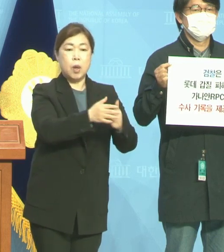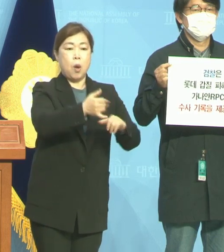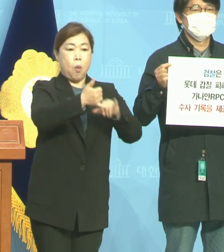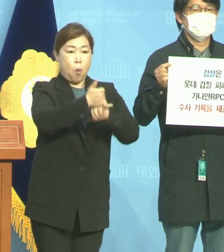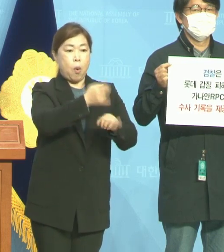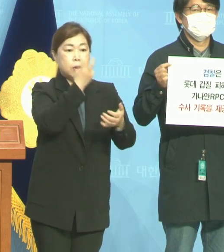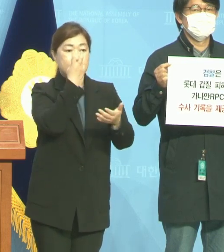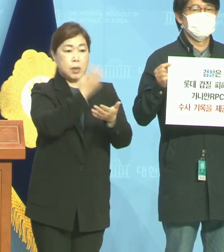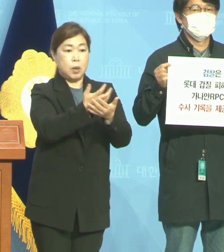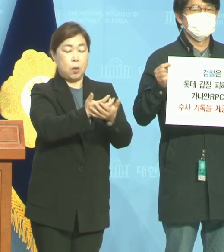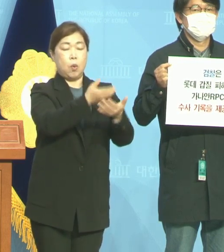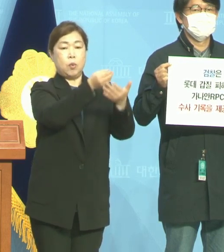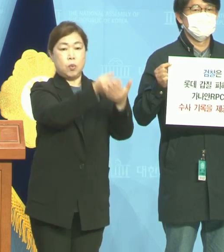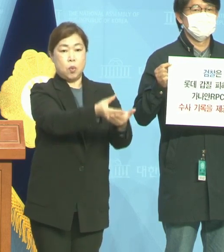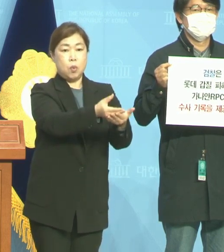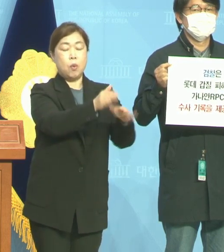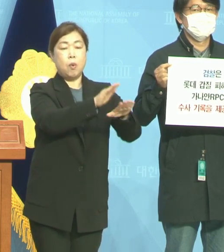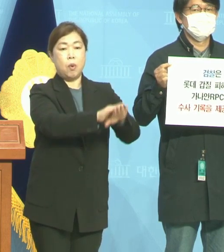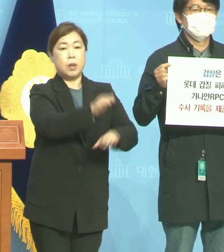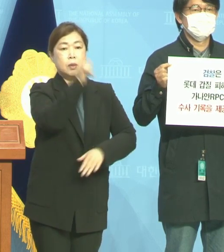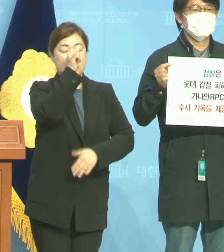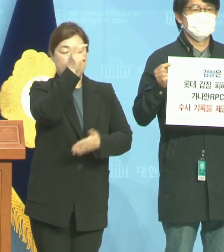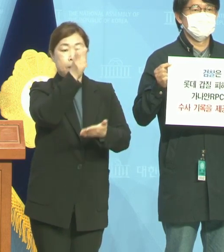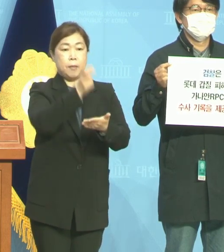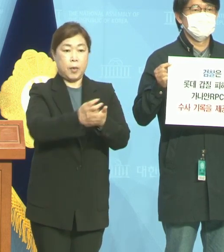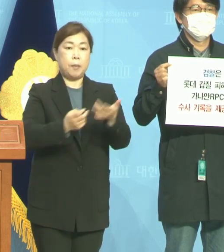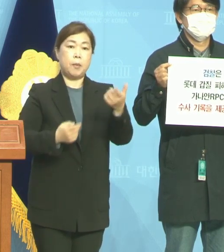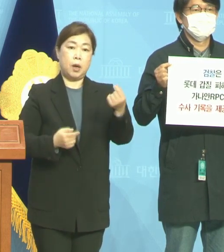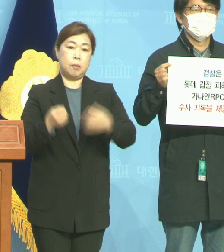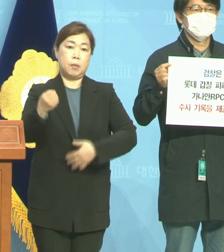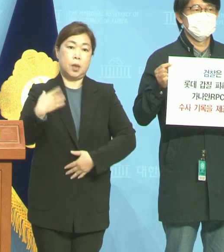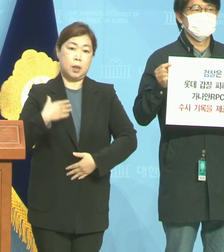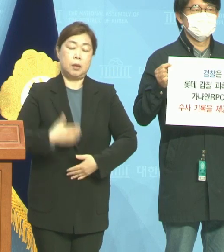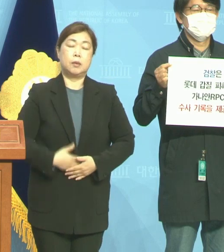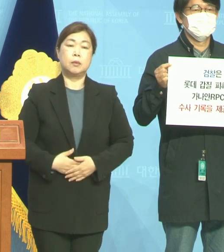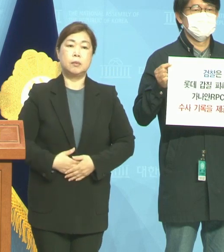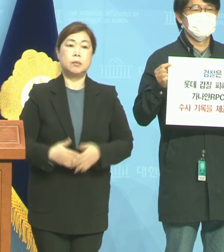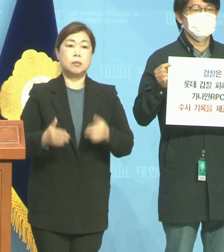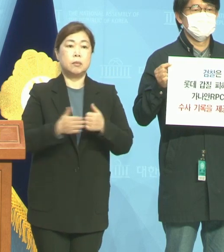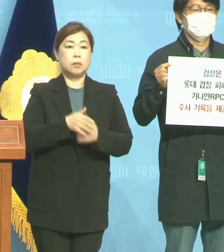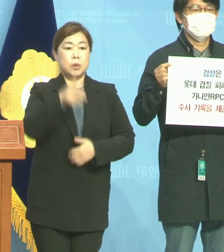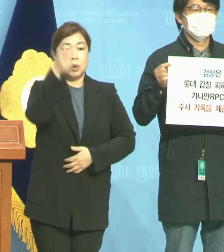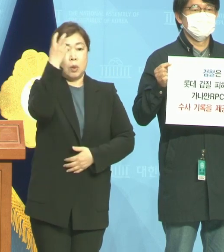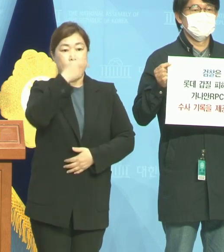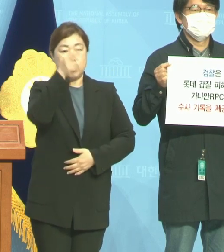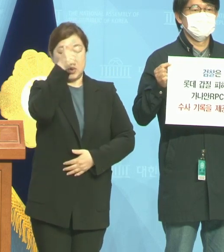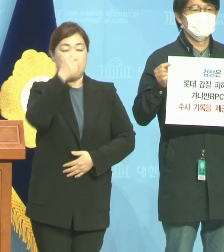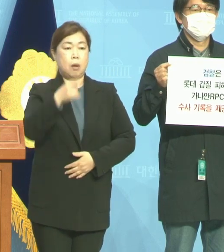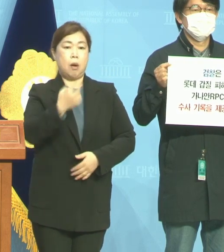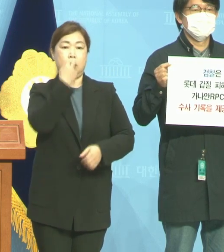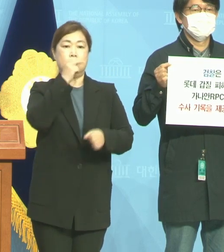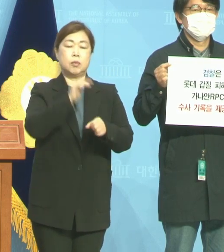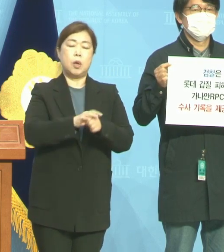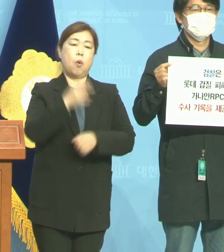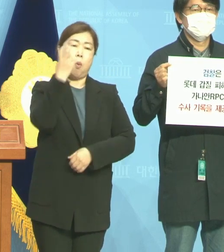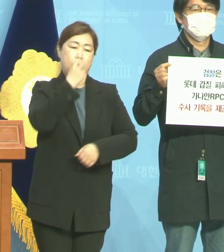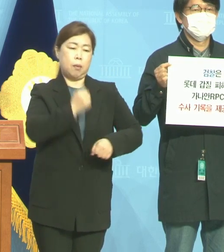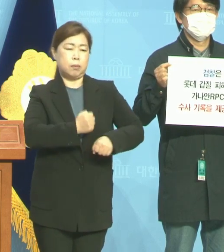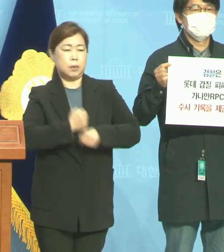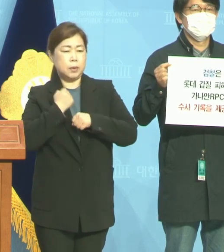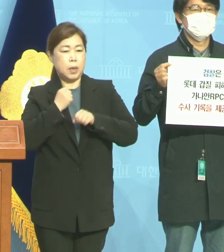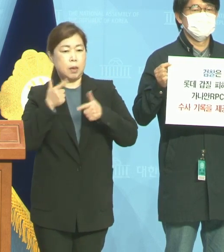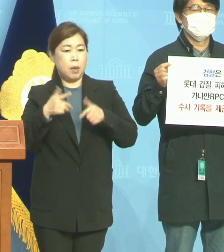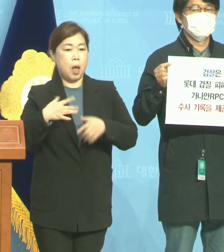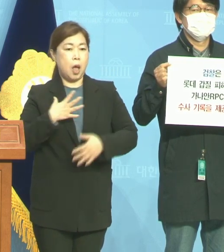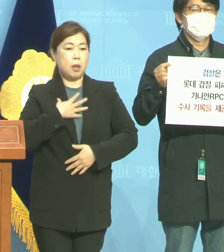한다는 것이 검찰 담당 직원의 얘깁니다 어 검찰의 어이없는 관리 부실이 거나 또